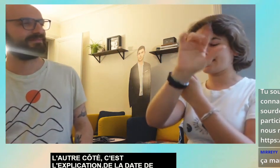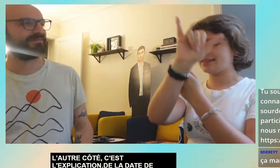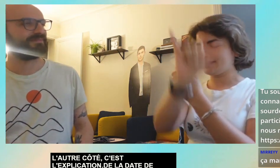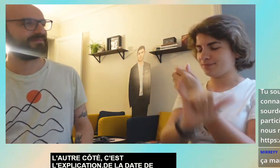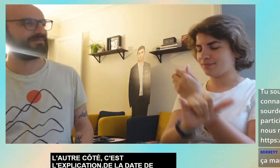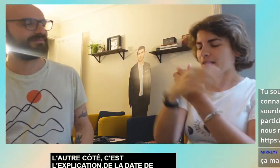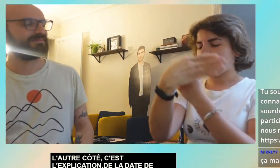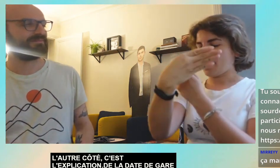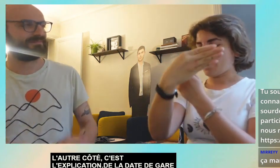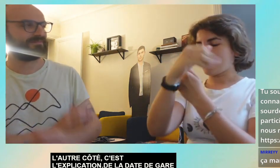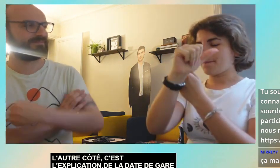Gary